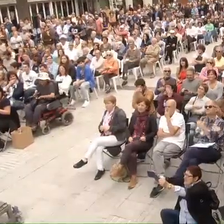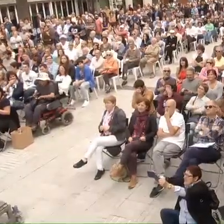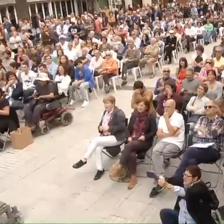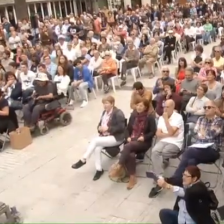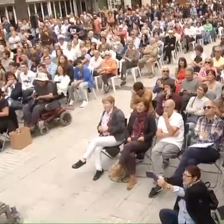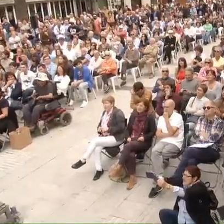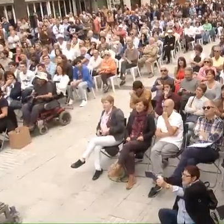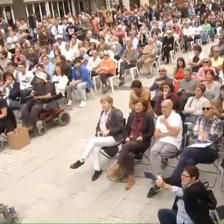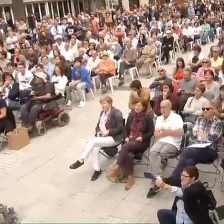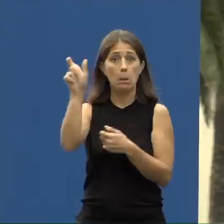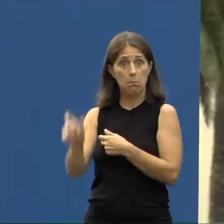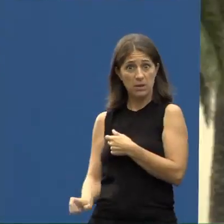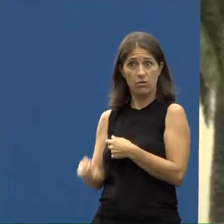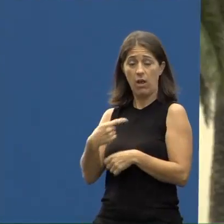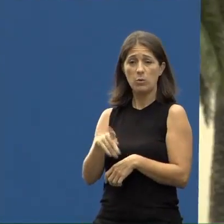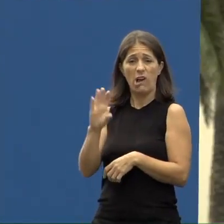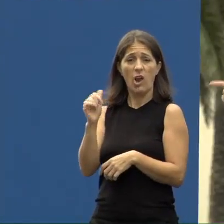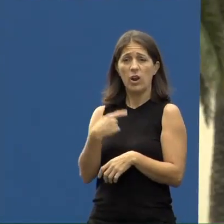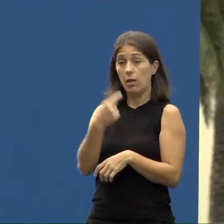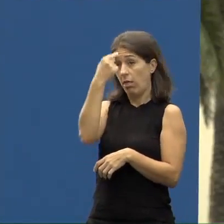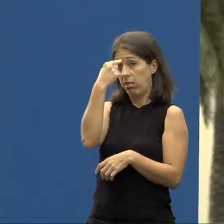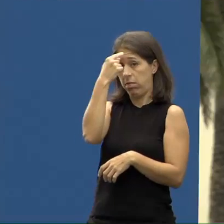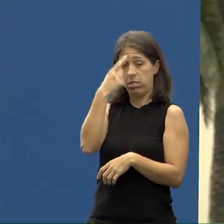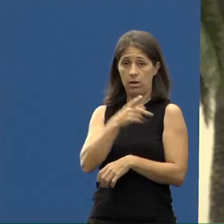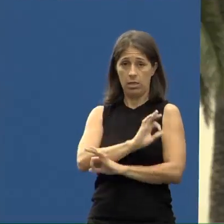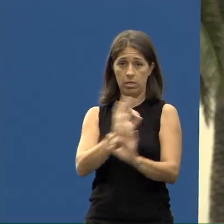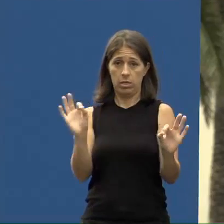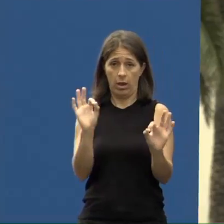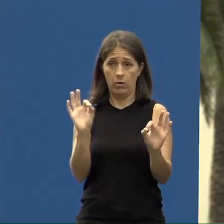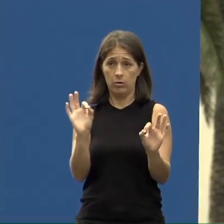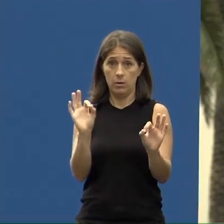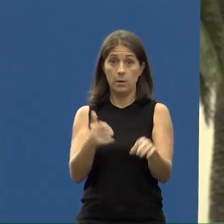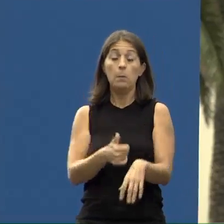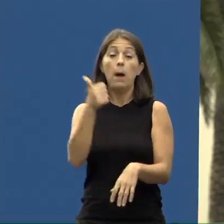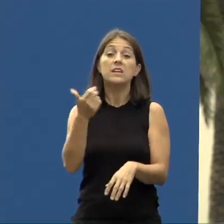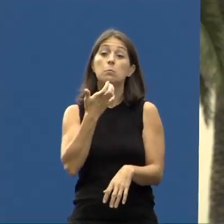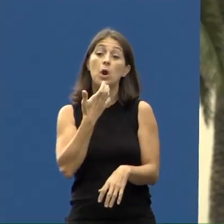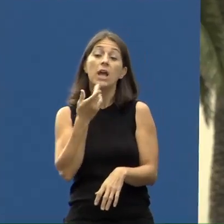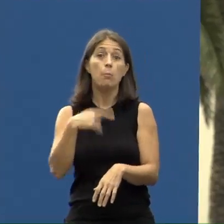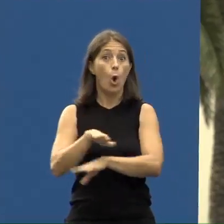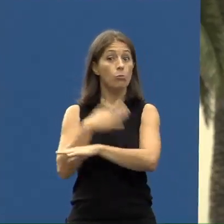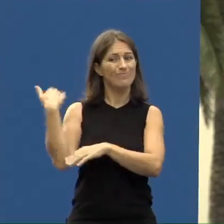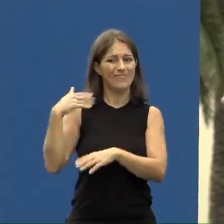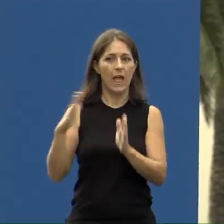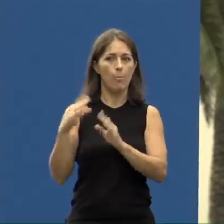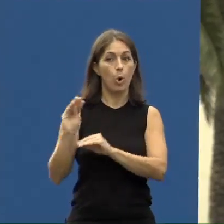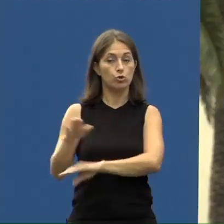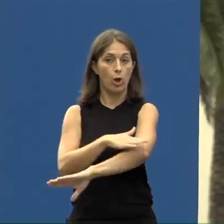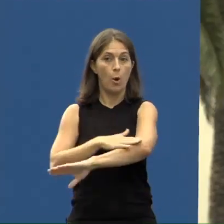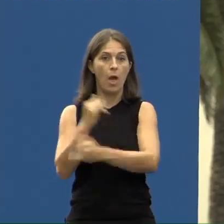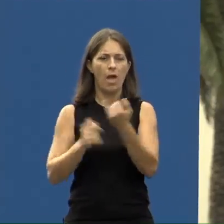Ninguén vota de menos a Carlos Negreira, ninguén o vota de menos, sobre todo todas esas persoas que durante o seu goberno na nosa cidade se